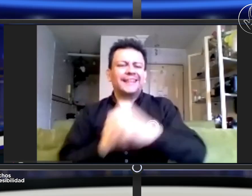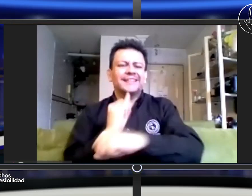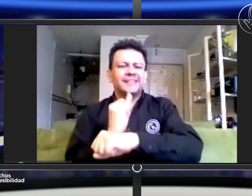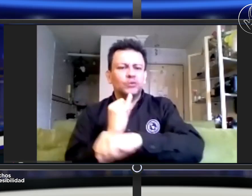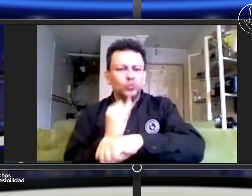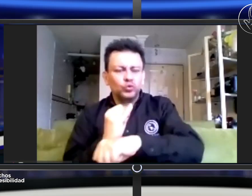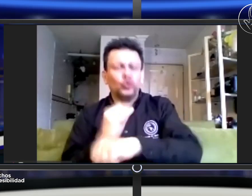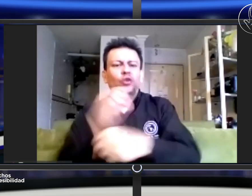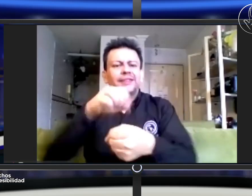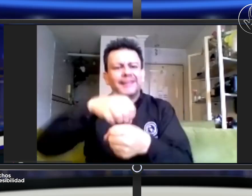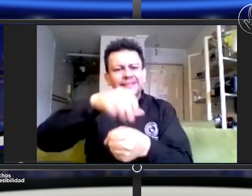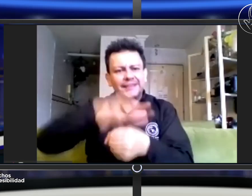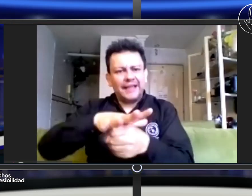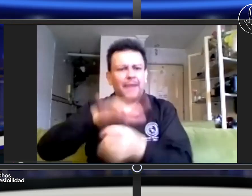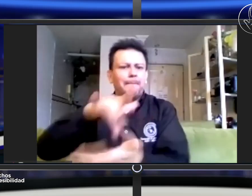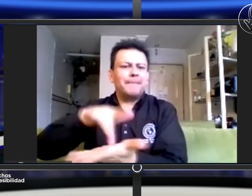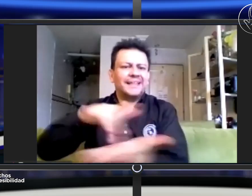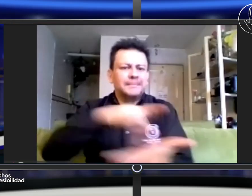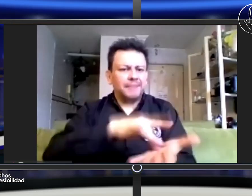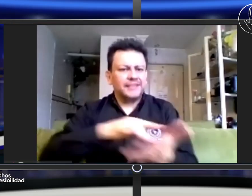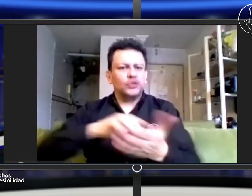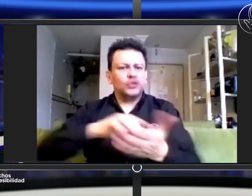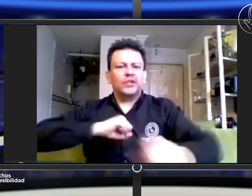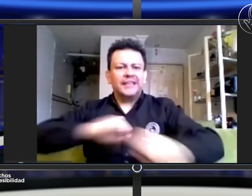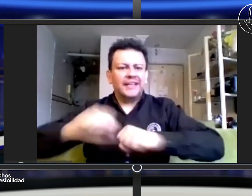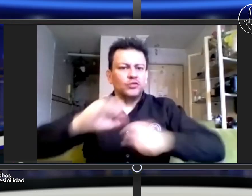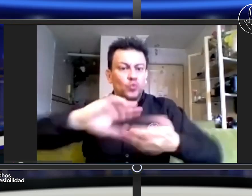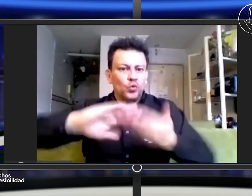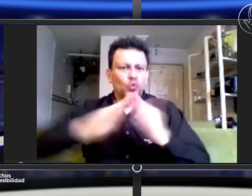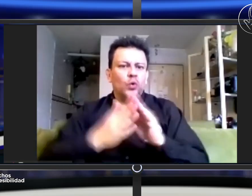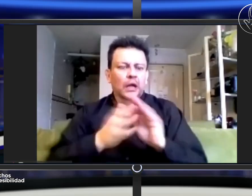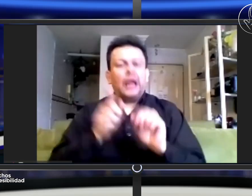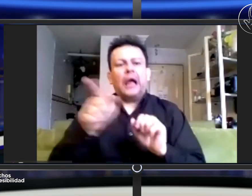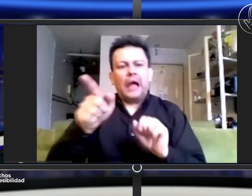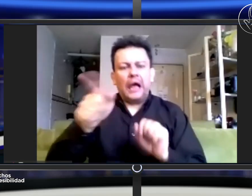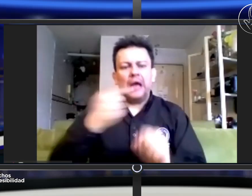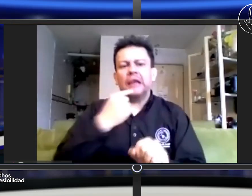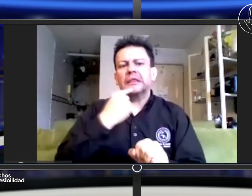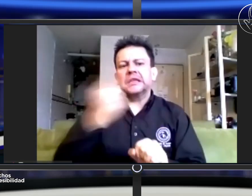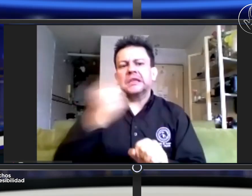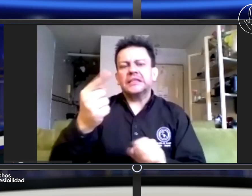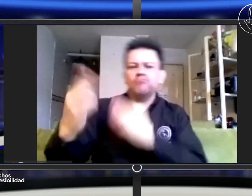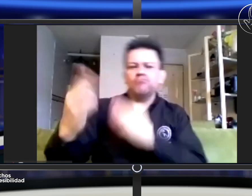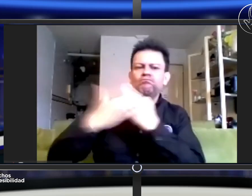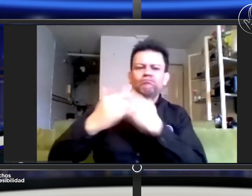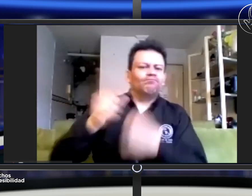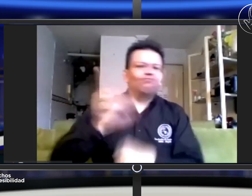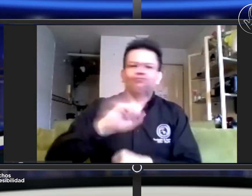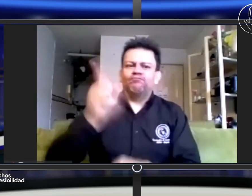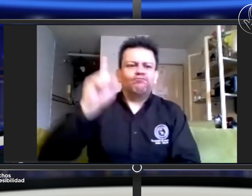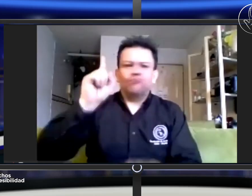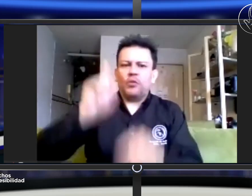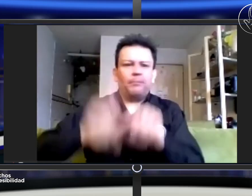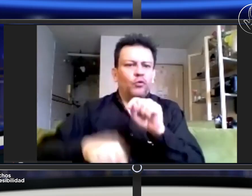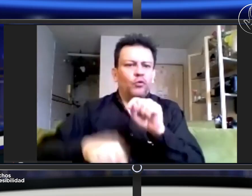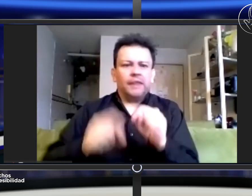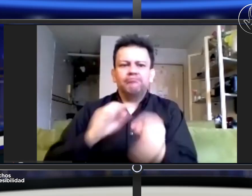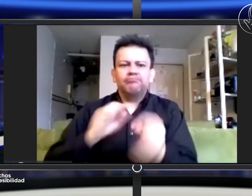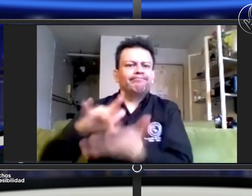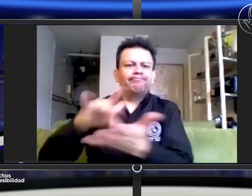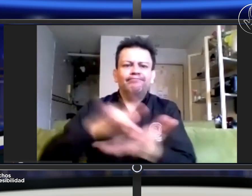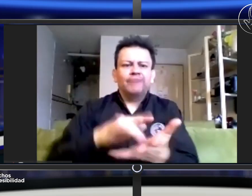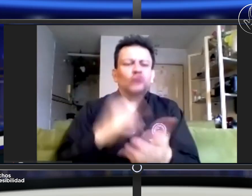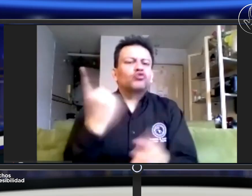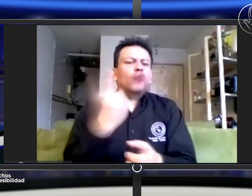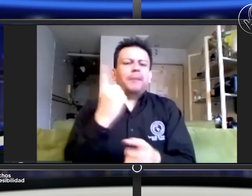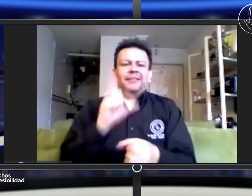sé si conozcan, es la Institución Distrital de Participación y Movimientos de la Comunidad. Entonces, nos